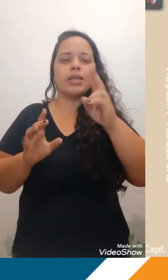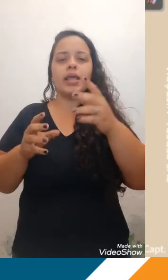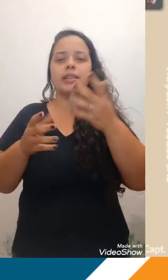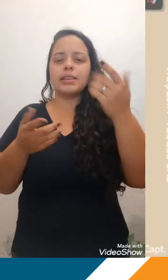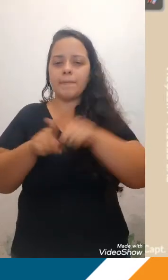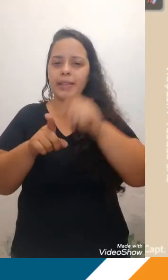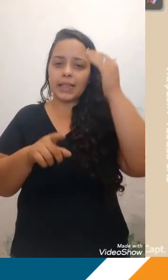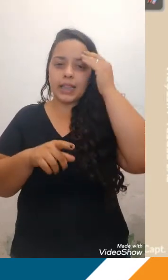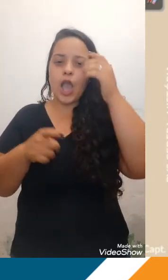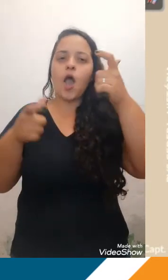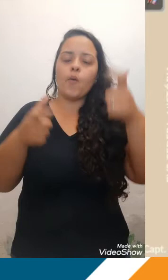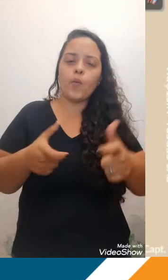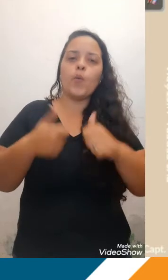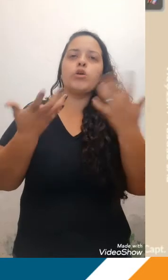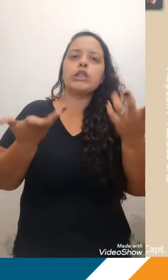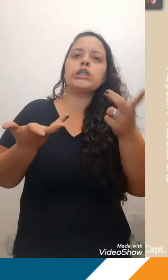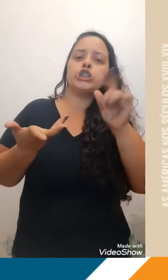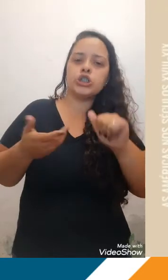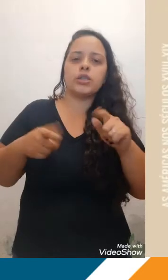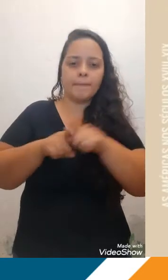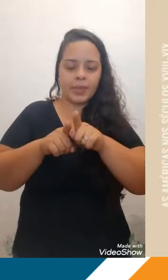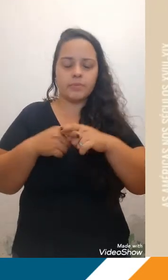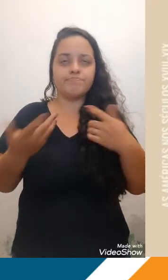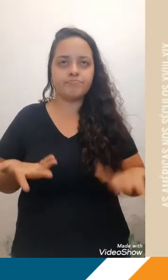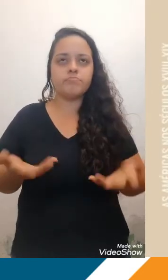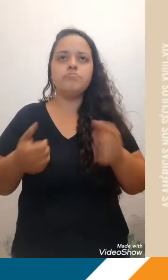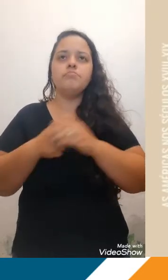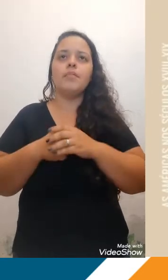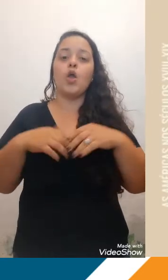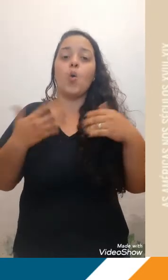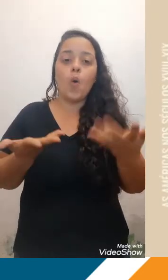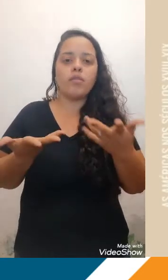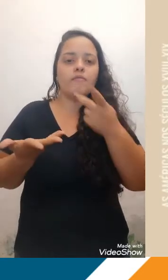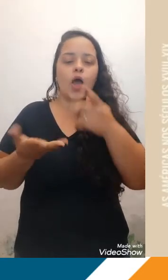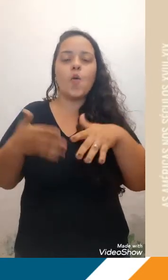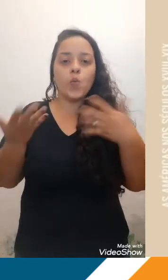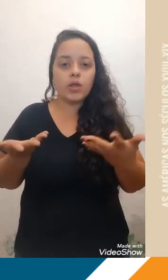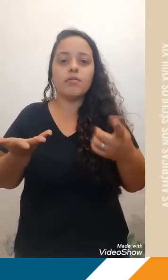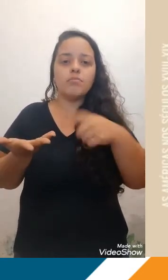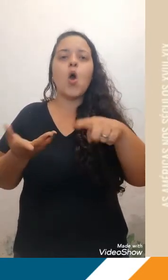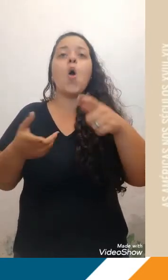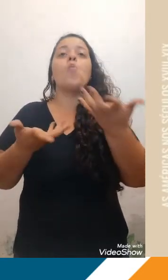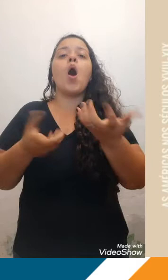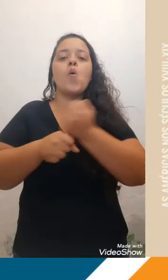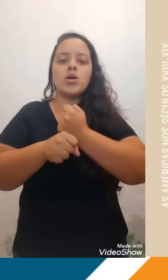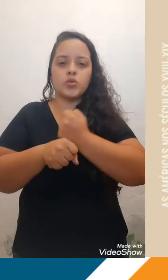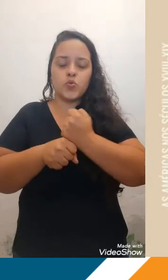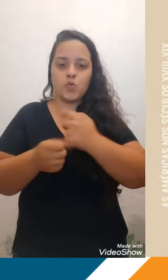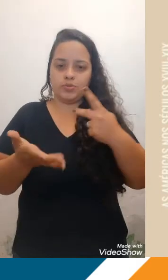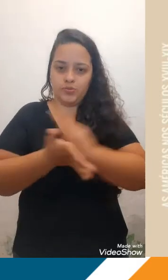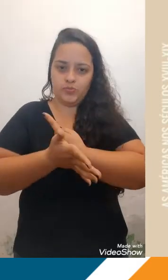entender quando e onde esses processos ocorrem. Então, quando a gente fala quando, a gente está querendo localizar em que ano esses